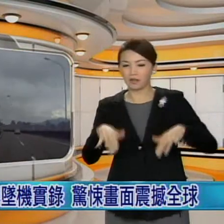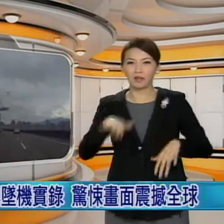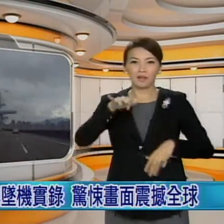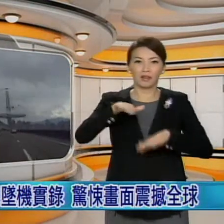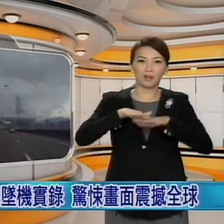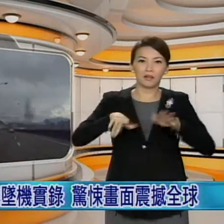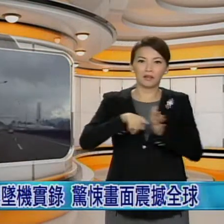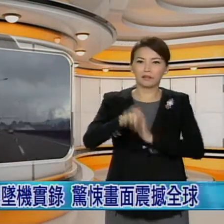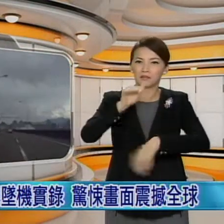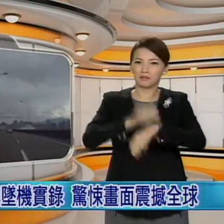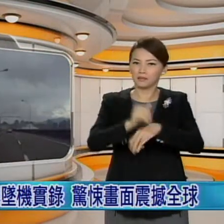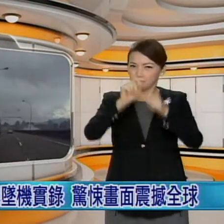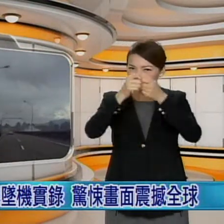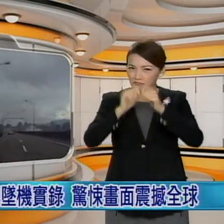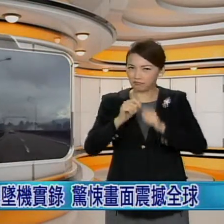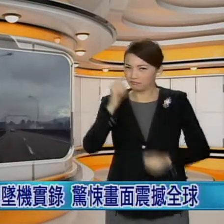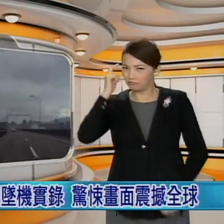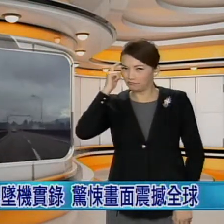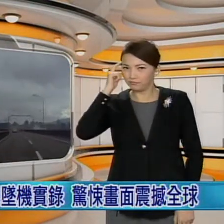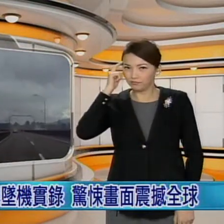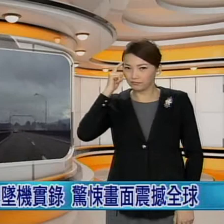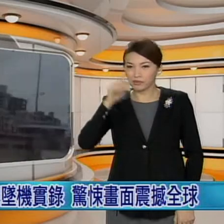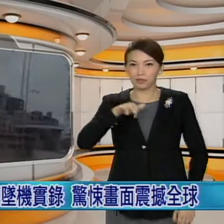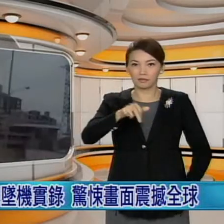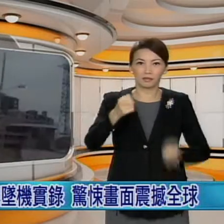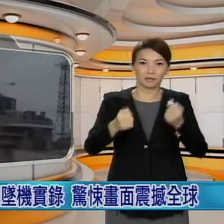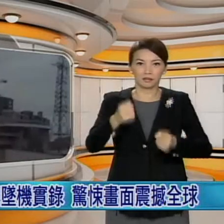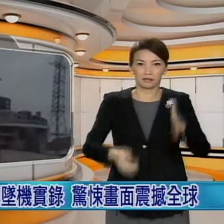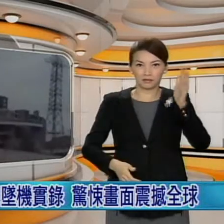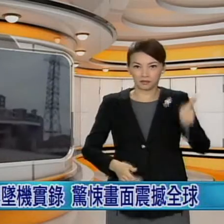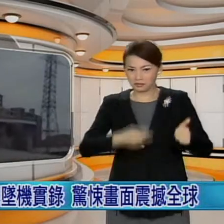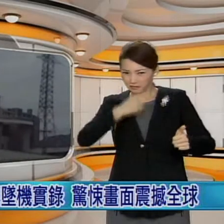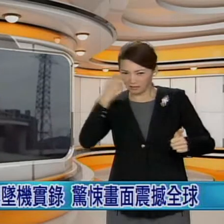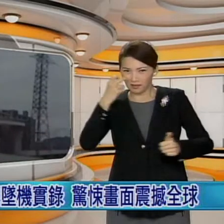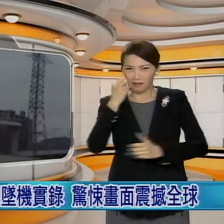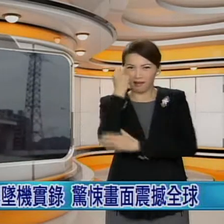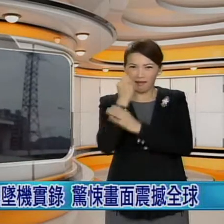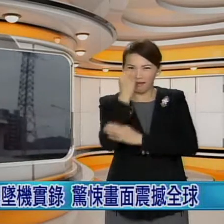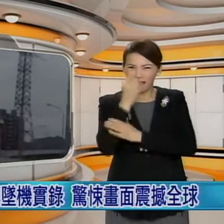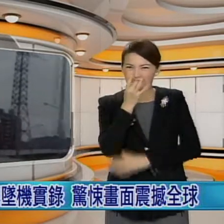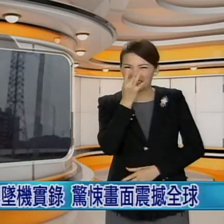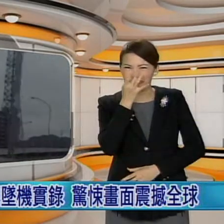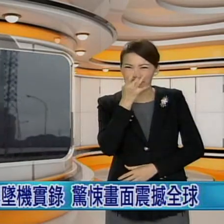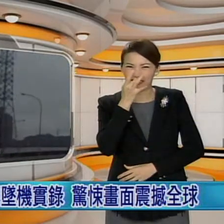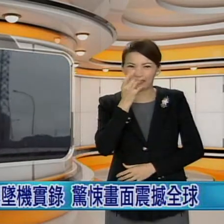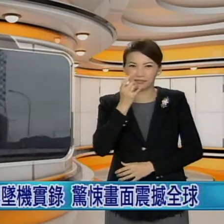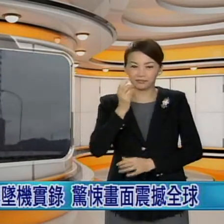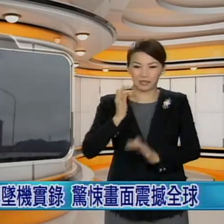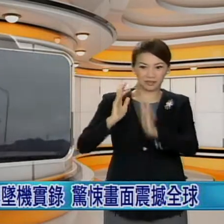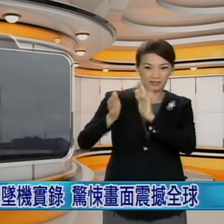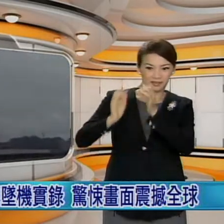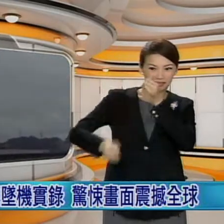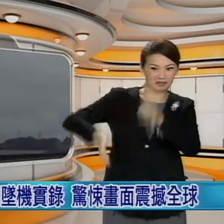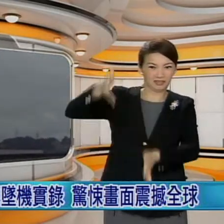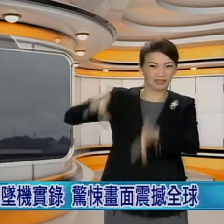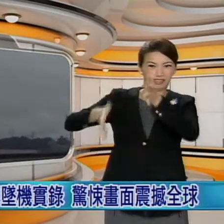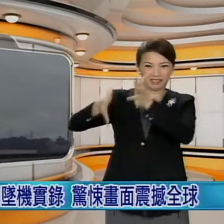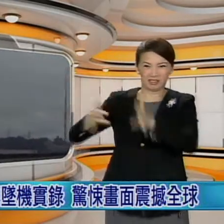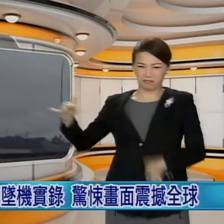个过程，认为机师在引擎失去动力的时候全力避开大楼而坠河，